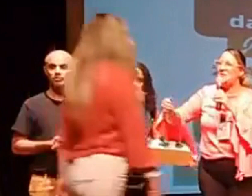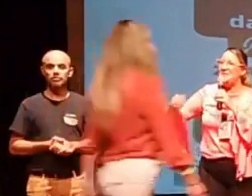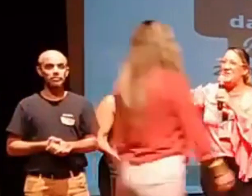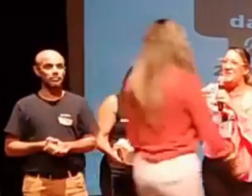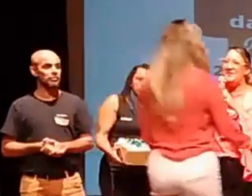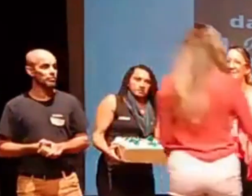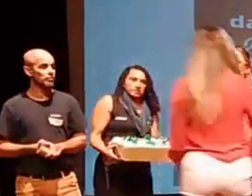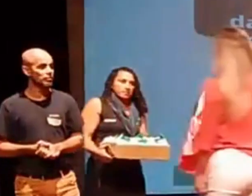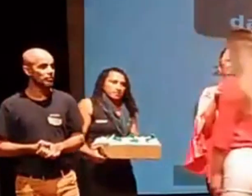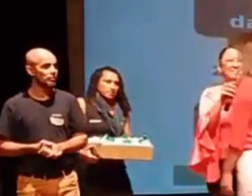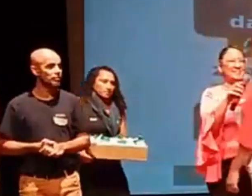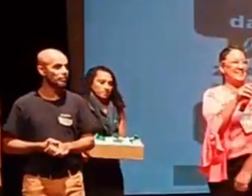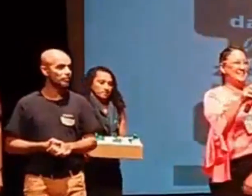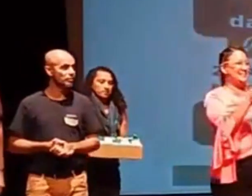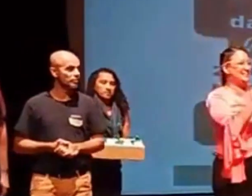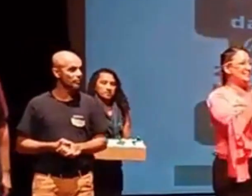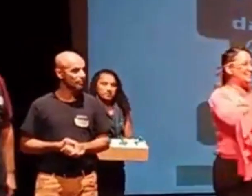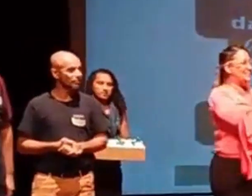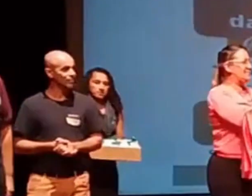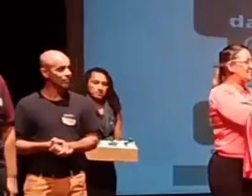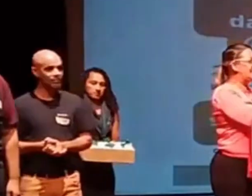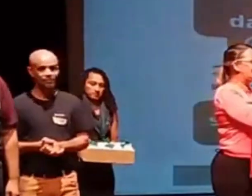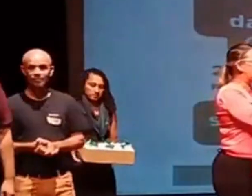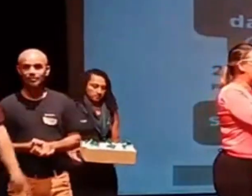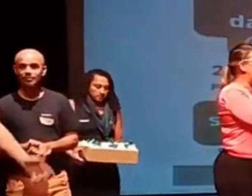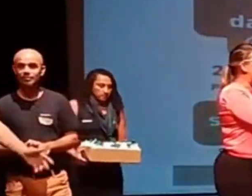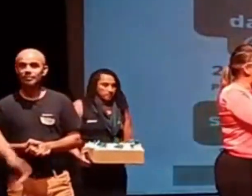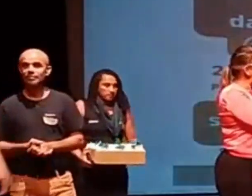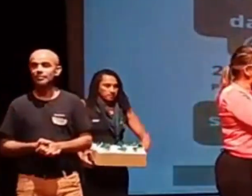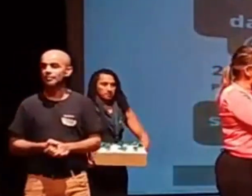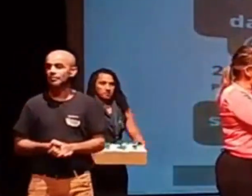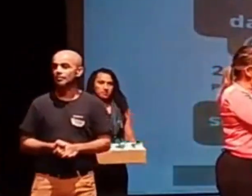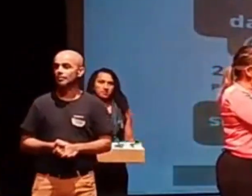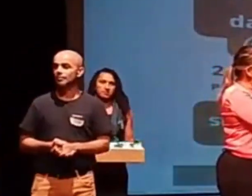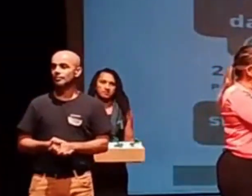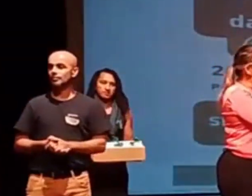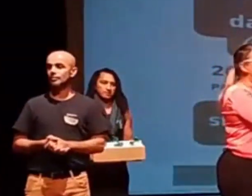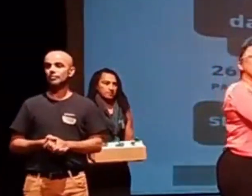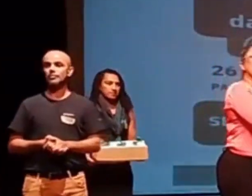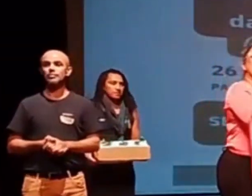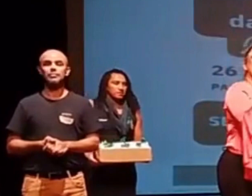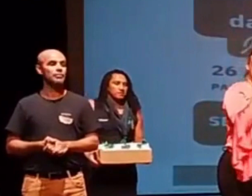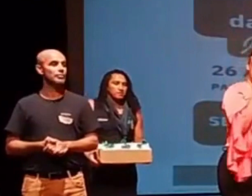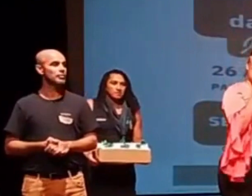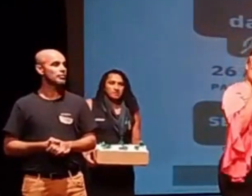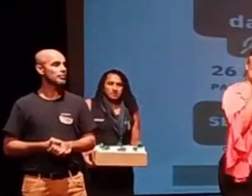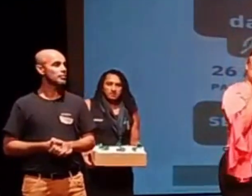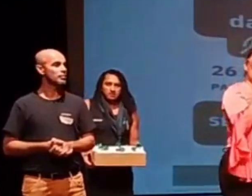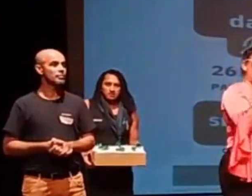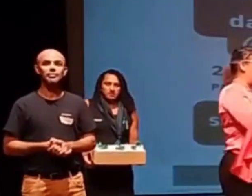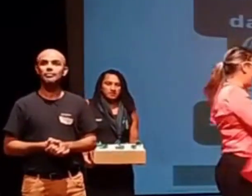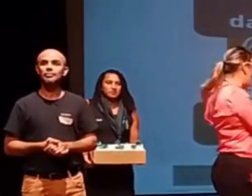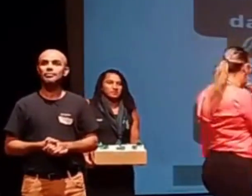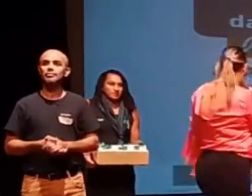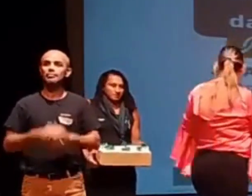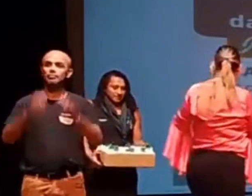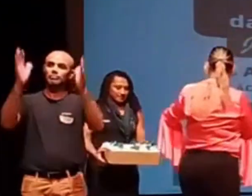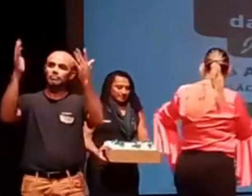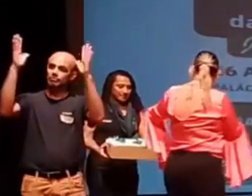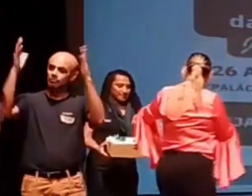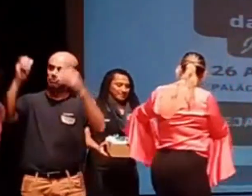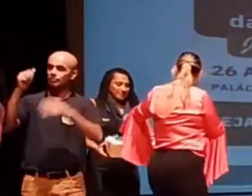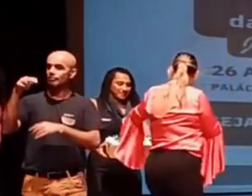O nome da senhora? Professora Andréia Salvador, da Faculdade de Peruíbe. Muito obrigada. Palmas para a